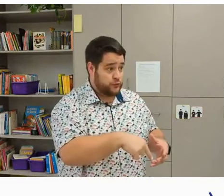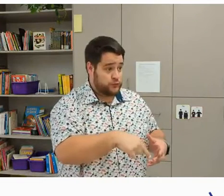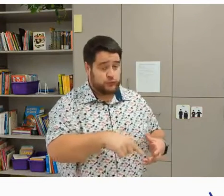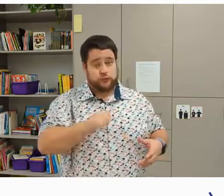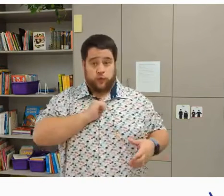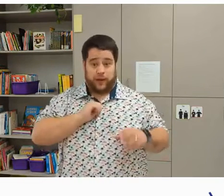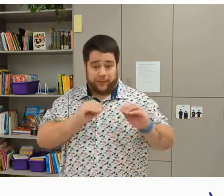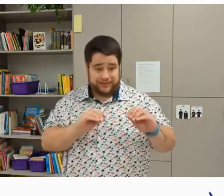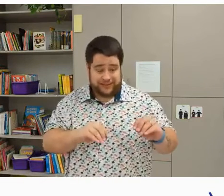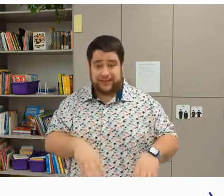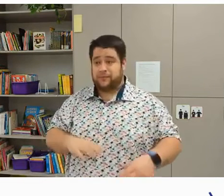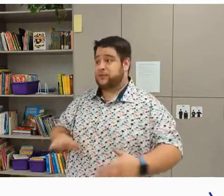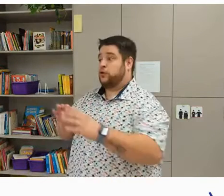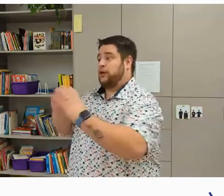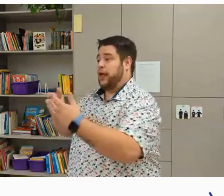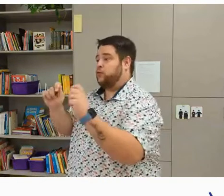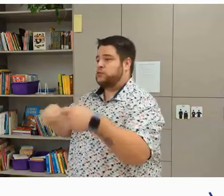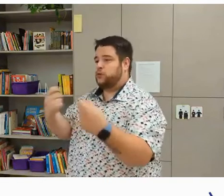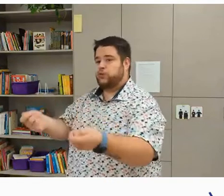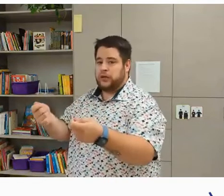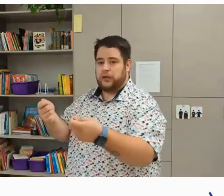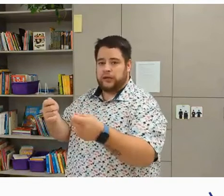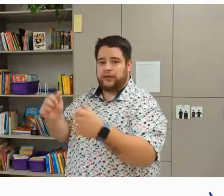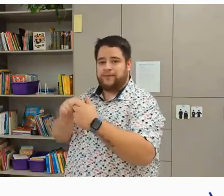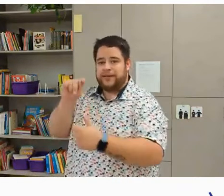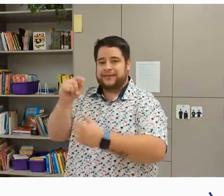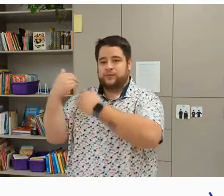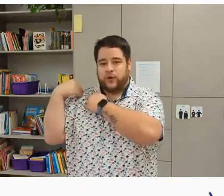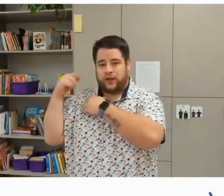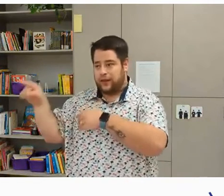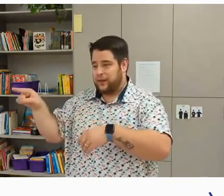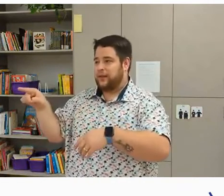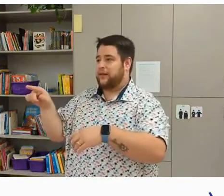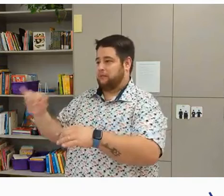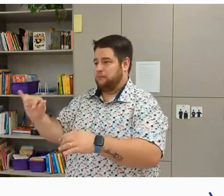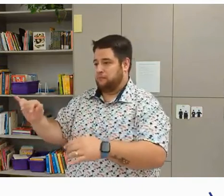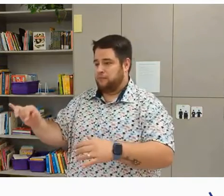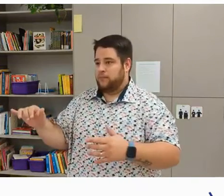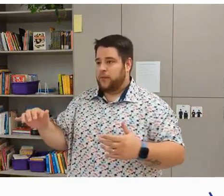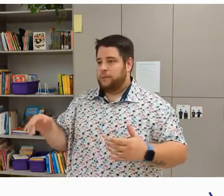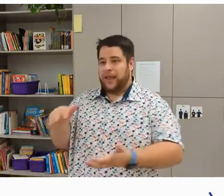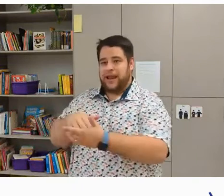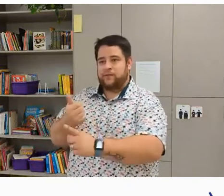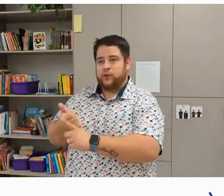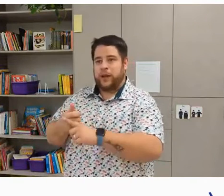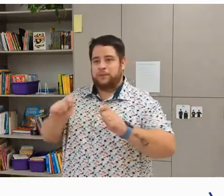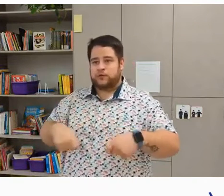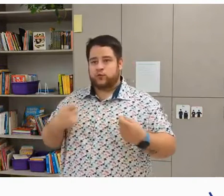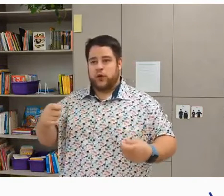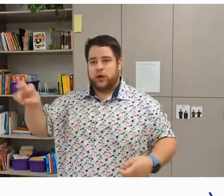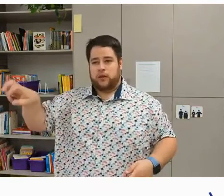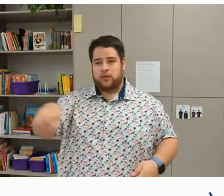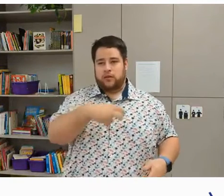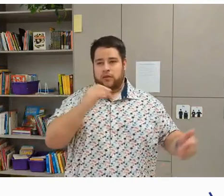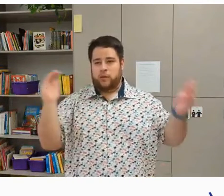moi, j'enseignais autrefois dans une classe LSQ seulement, j'étais le seul enseignant. Et puis, dans l'autre classe, c'était en français,